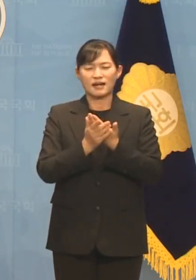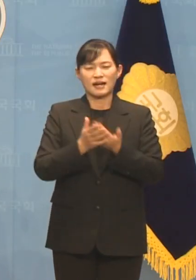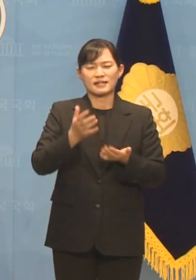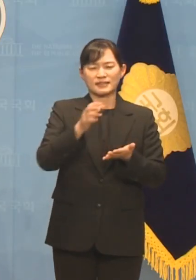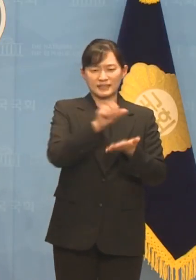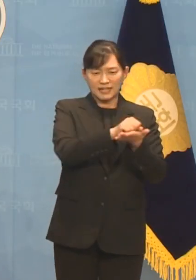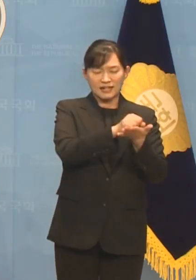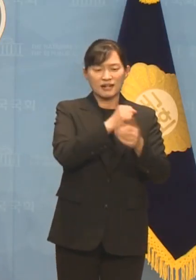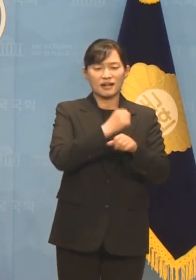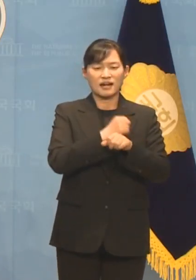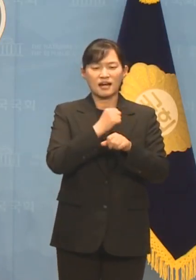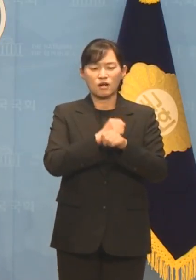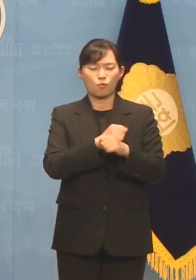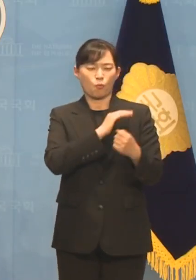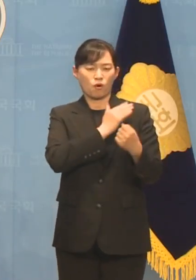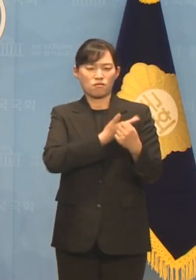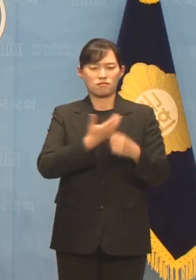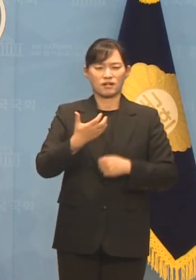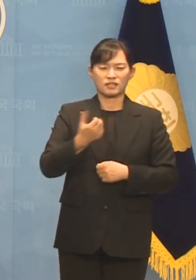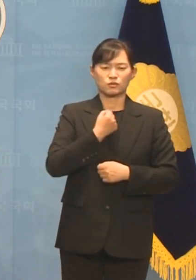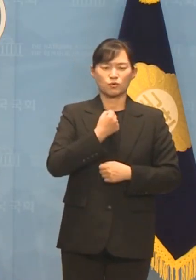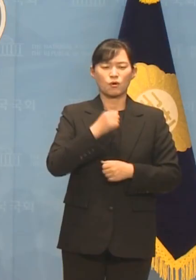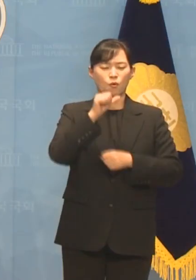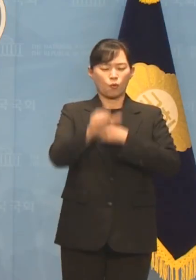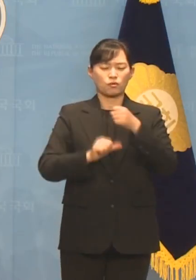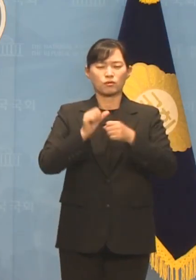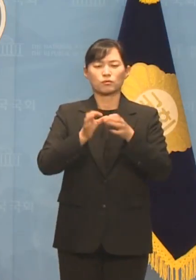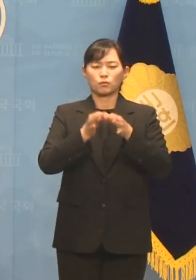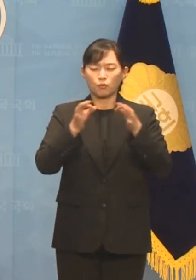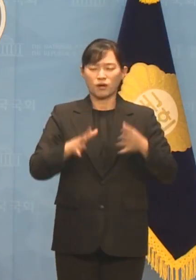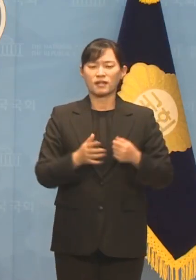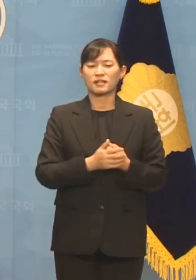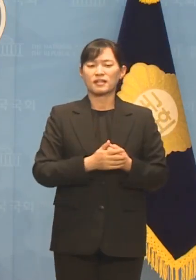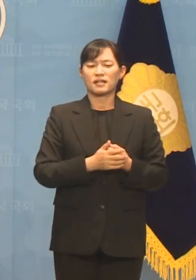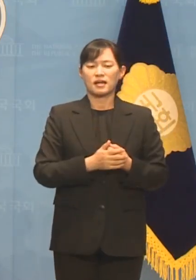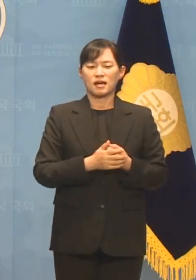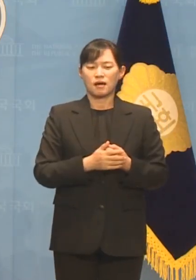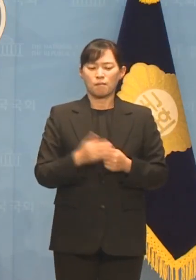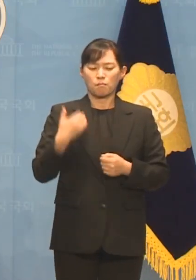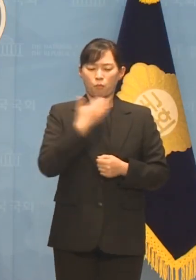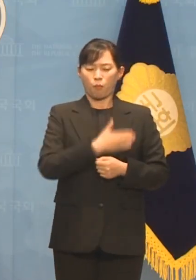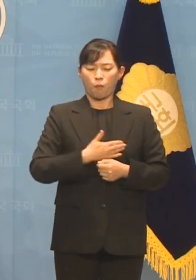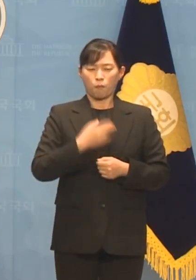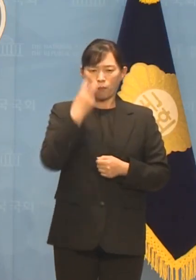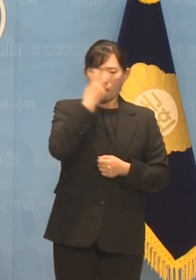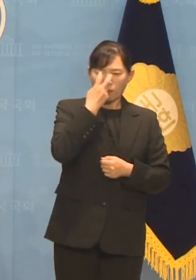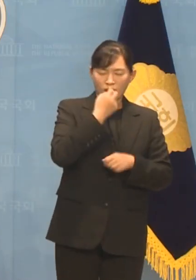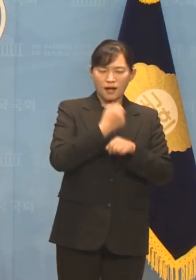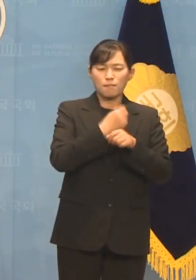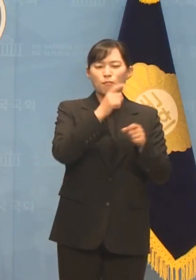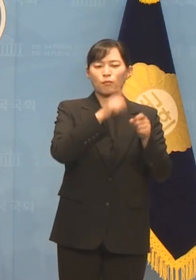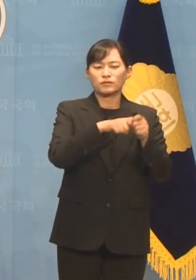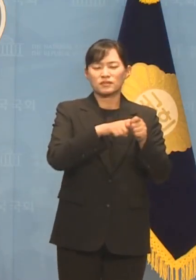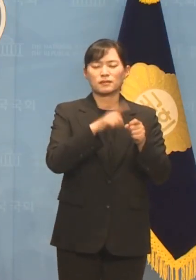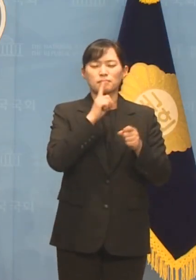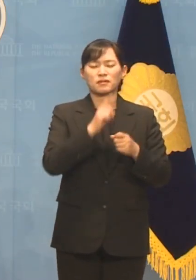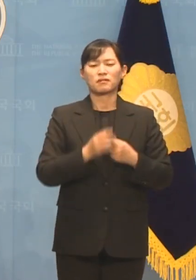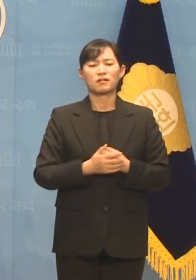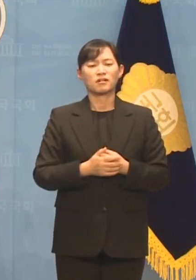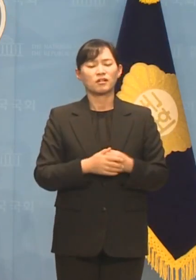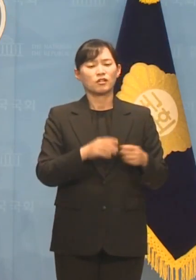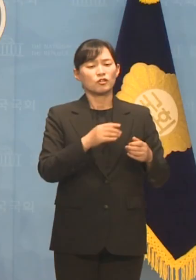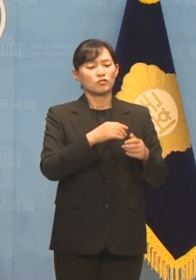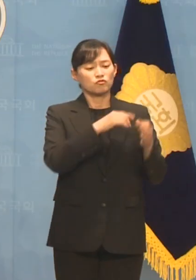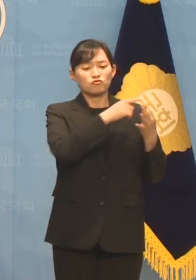장악한 무소불위의 권력을 가지고 5년간 본인 한 몸을 지켜야 하기 때문이라고 주장했습니다. 마치